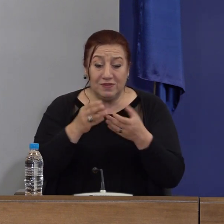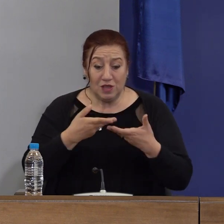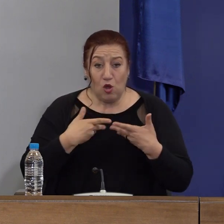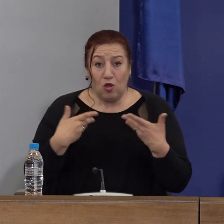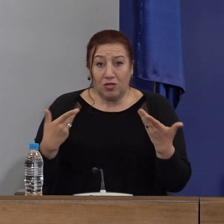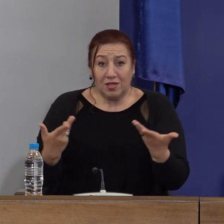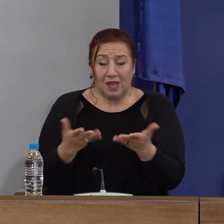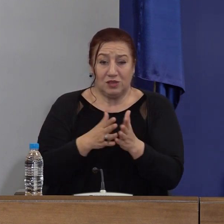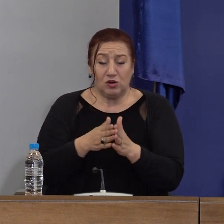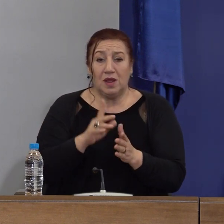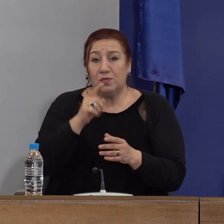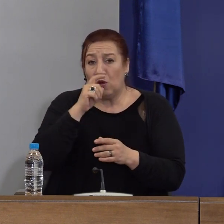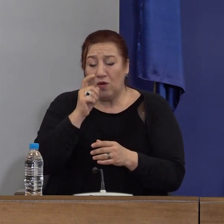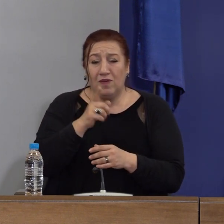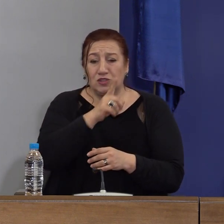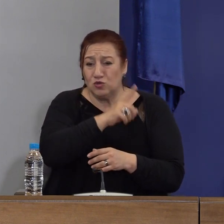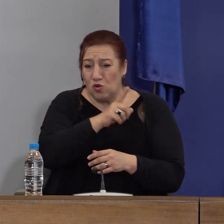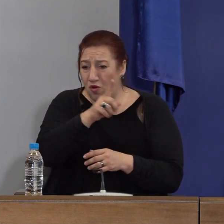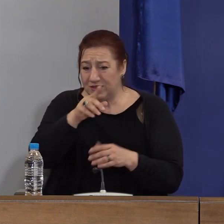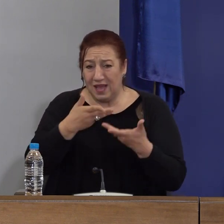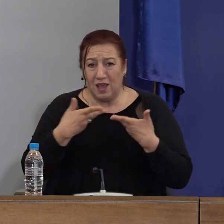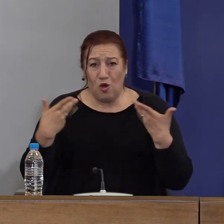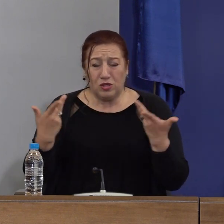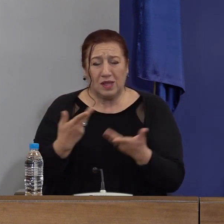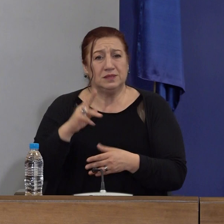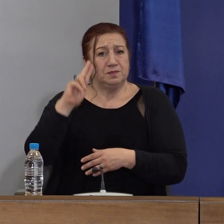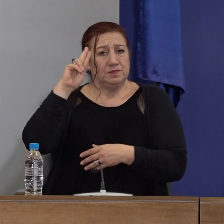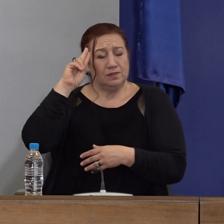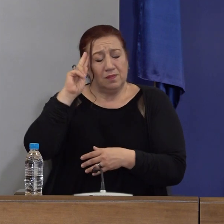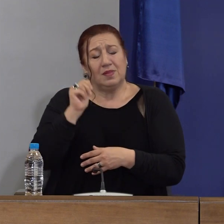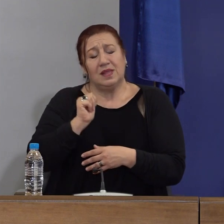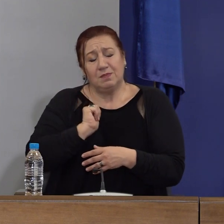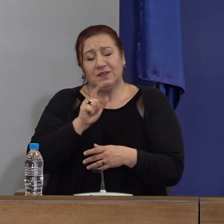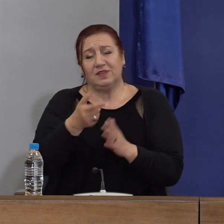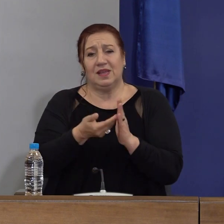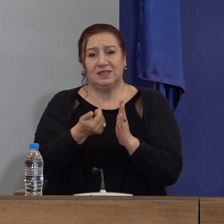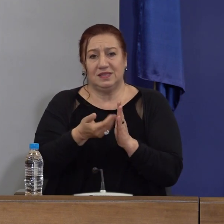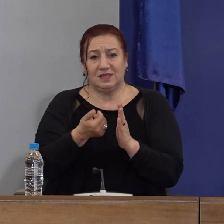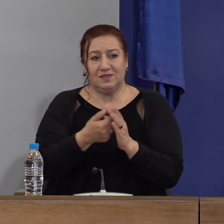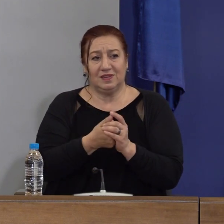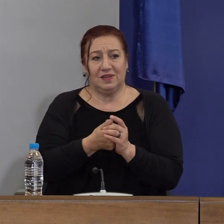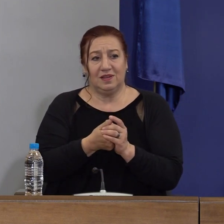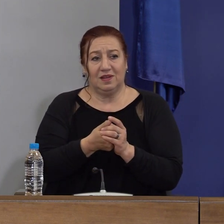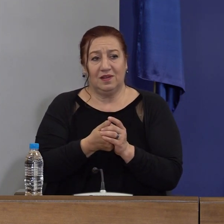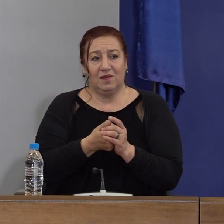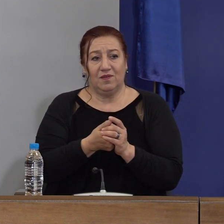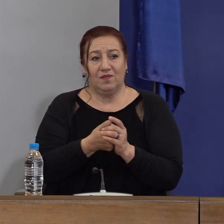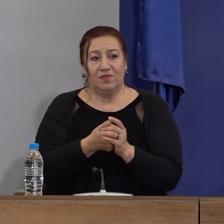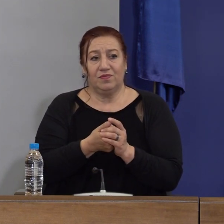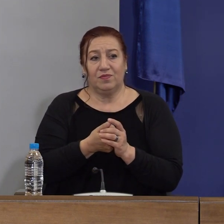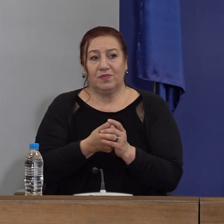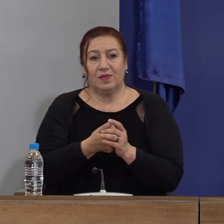важно всеки от нас да бъде изключително дисциплиниран и да спазва тези изисквания. Господин министър, господин министър, тук